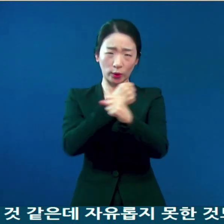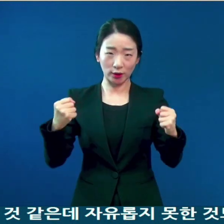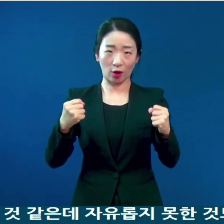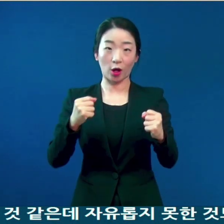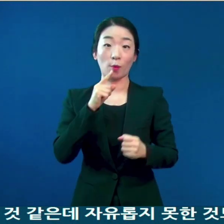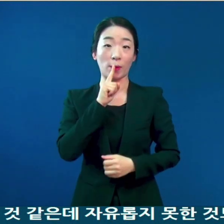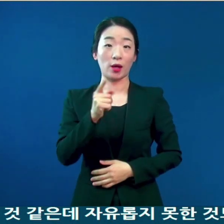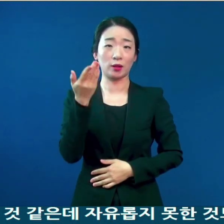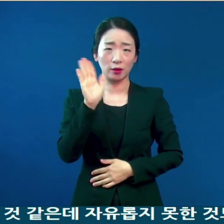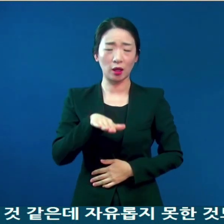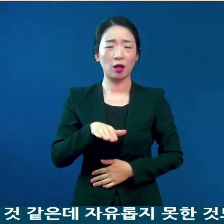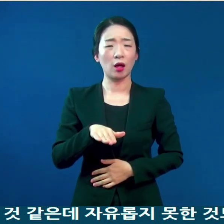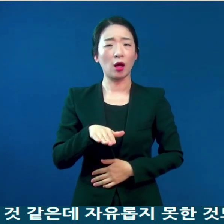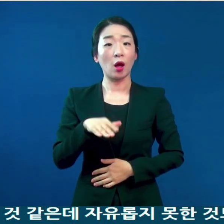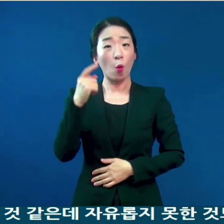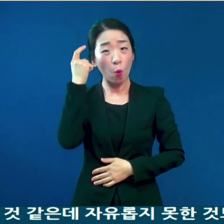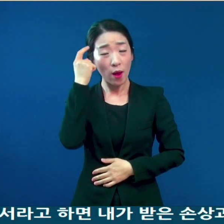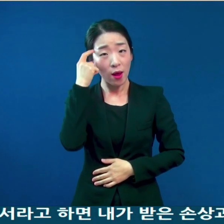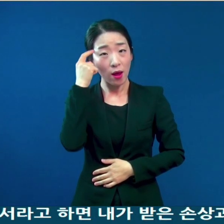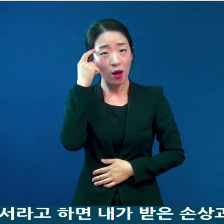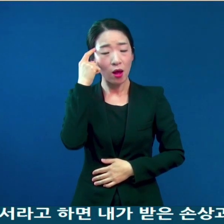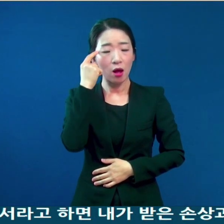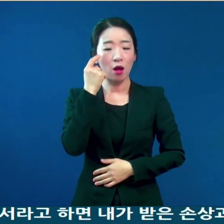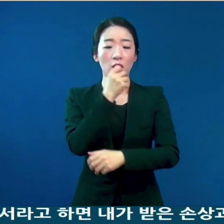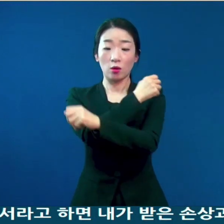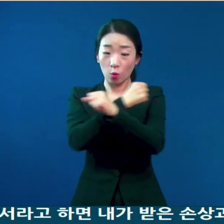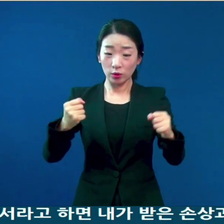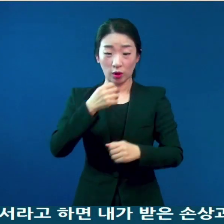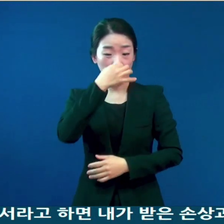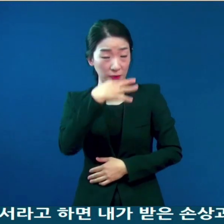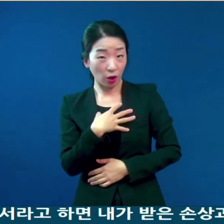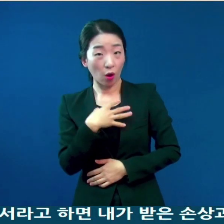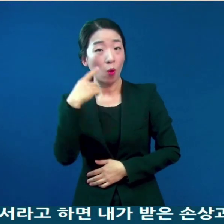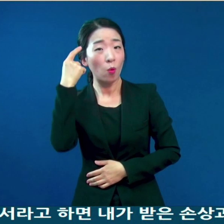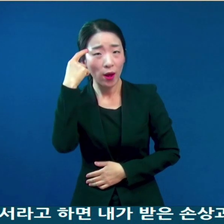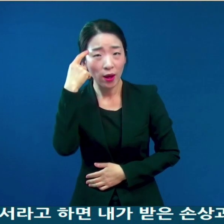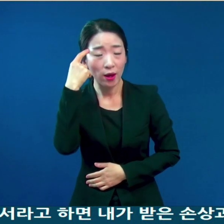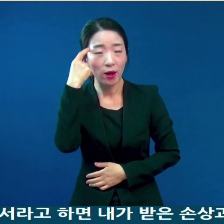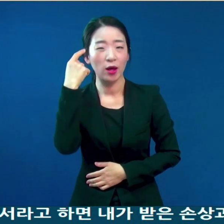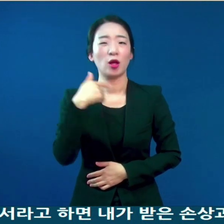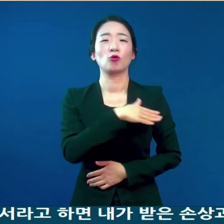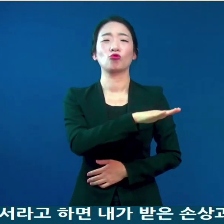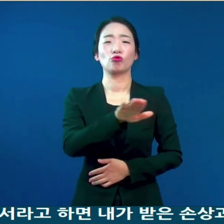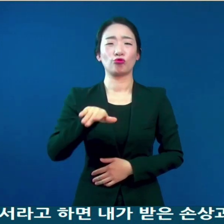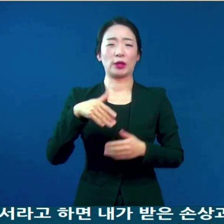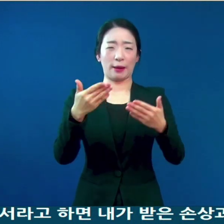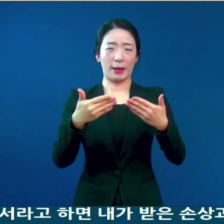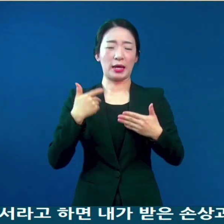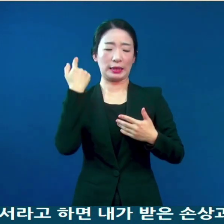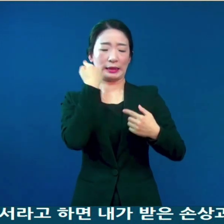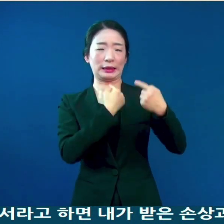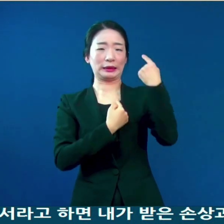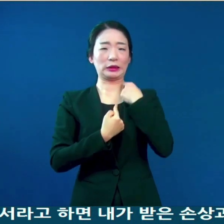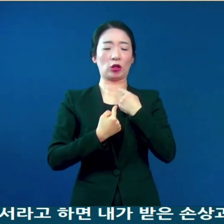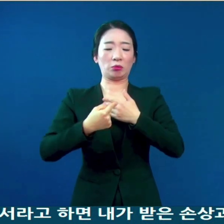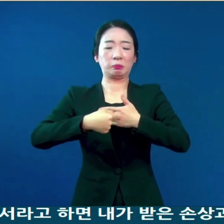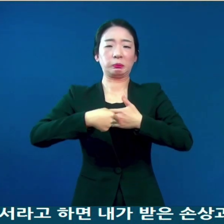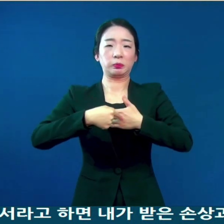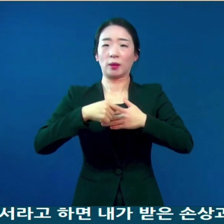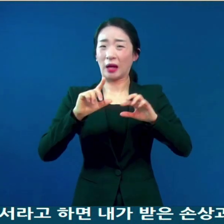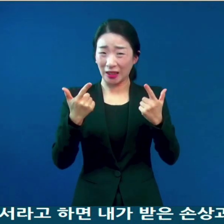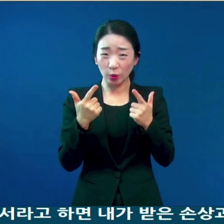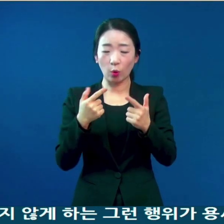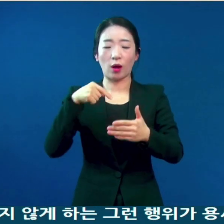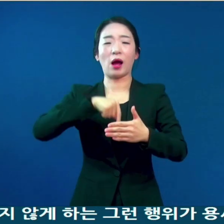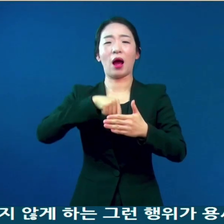왜 힘들어졌는가 잠시 생각해 보면 요즘에 우리가 받는 상처는 외적인 것 못지않게